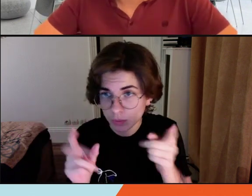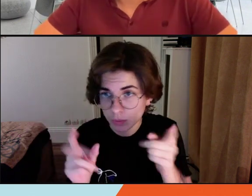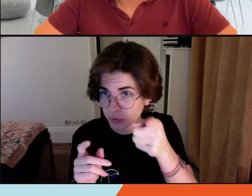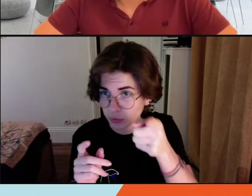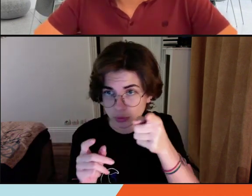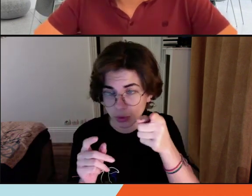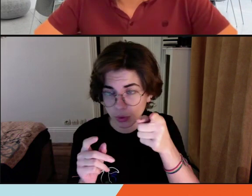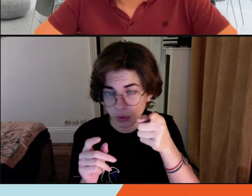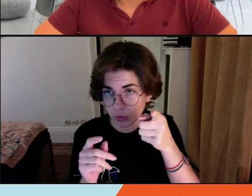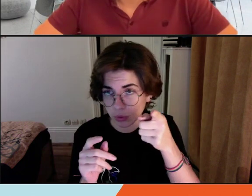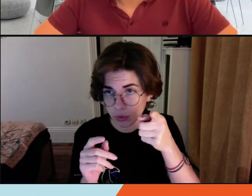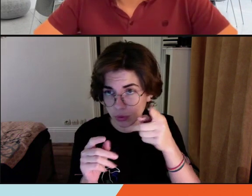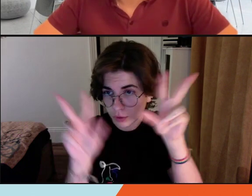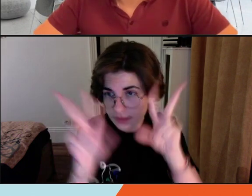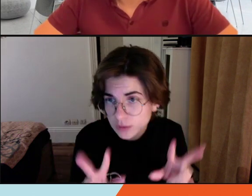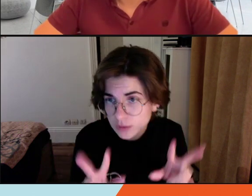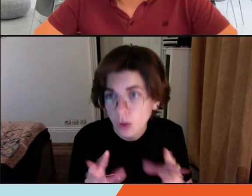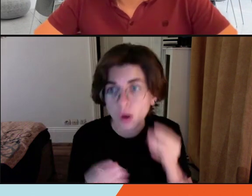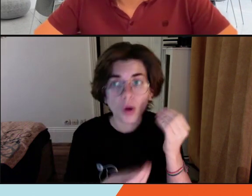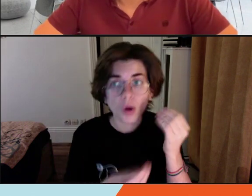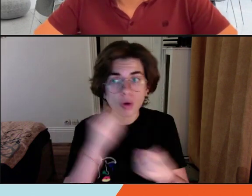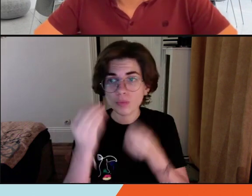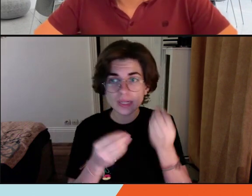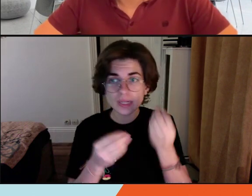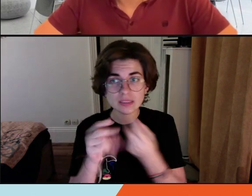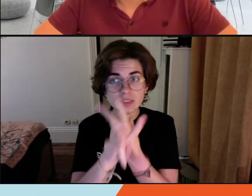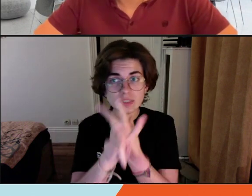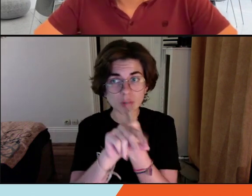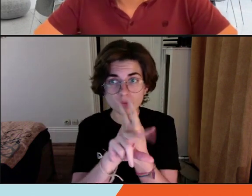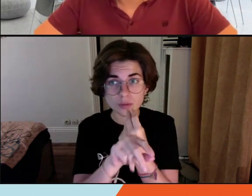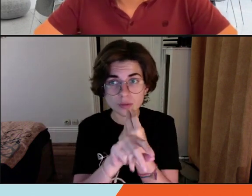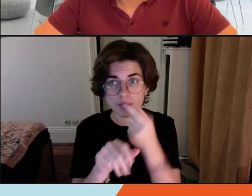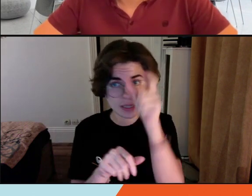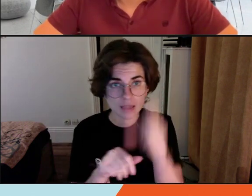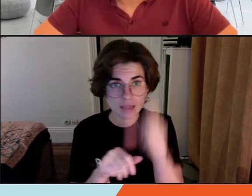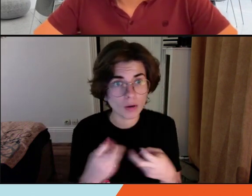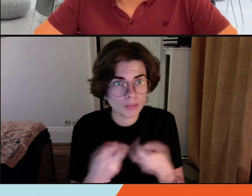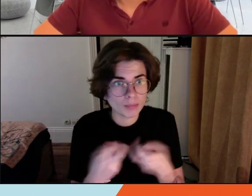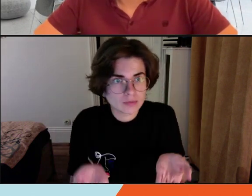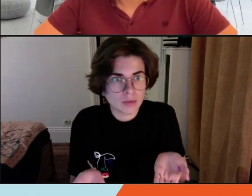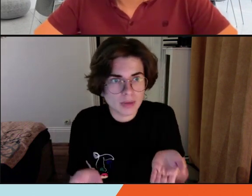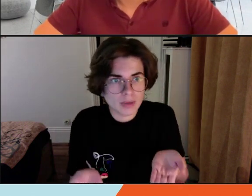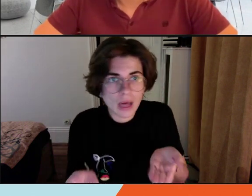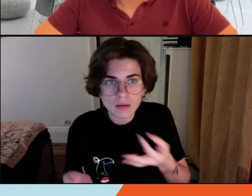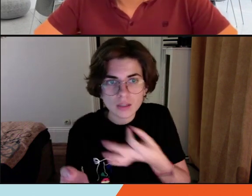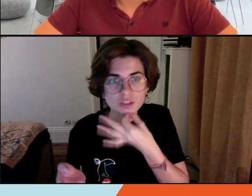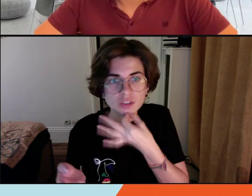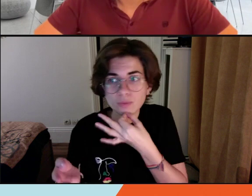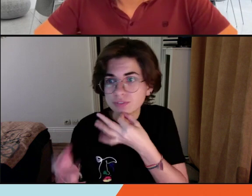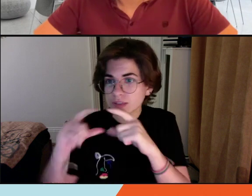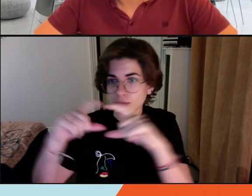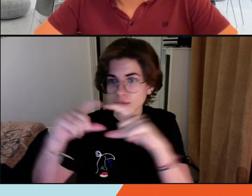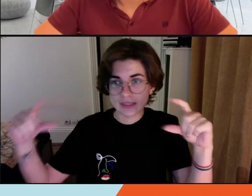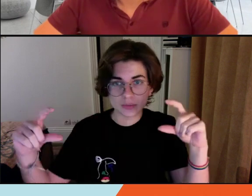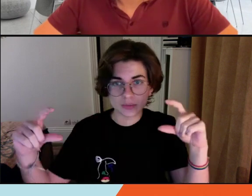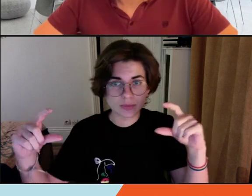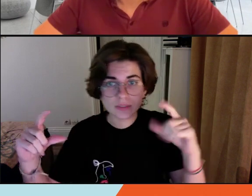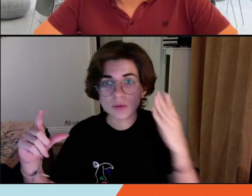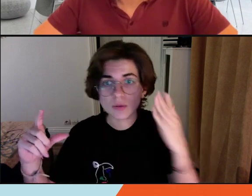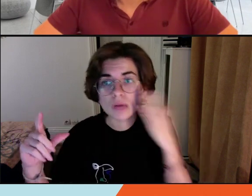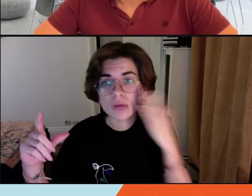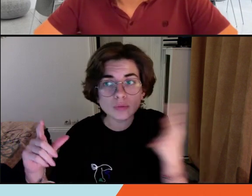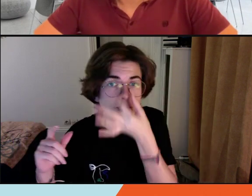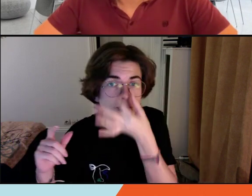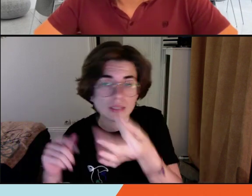sur, l'ordinateur ou bien si vous êtes en vidéo avec quelqu'un, comme par exemple là, j'ai profité de mettre les sous-titres au cas où si